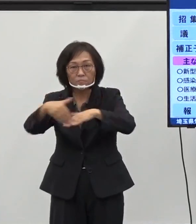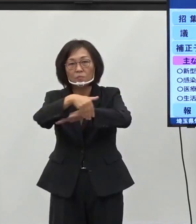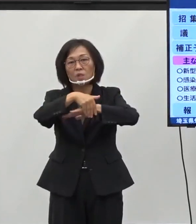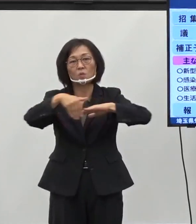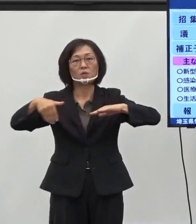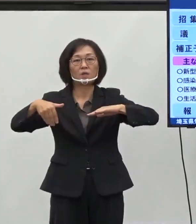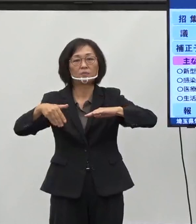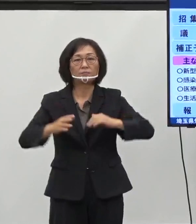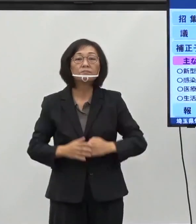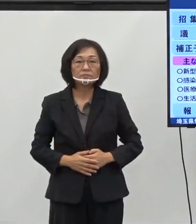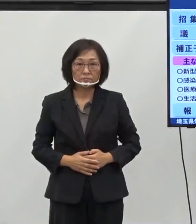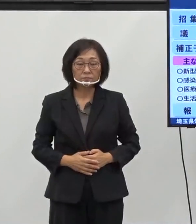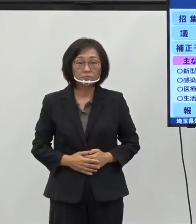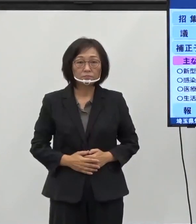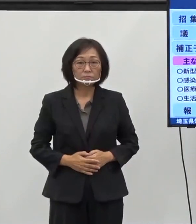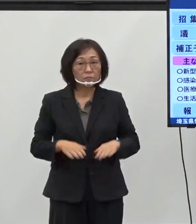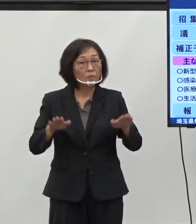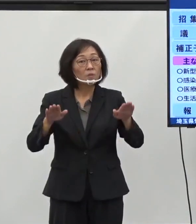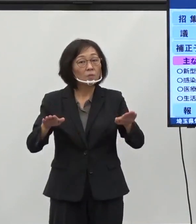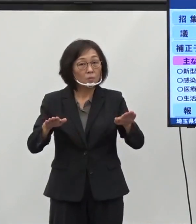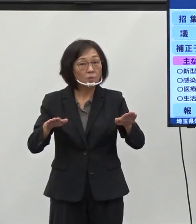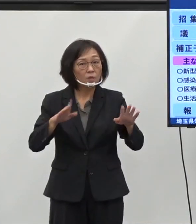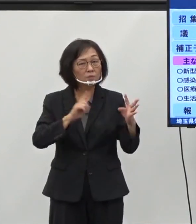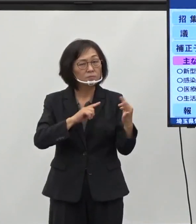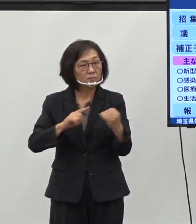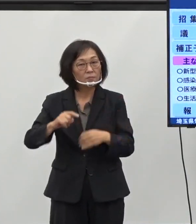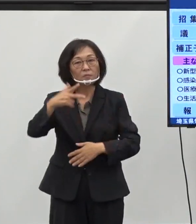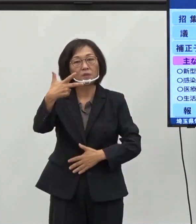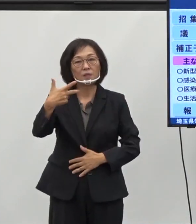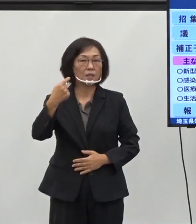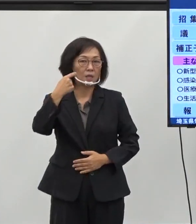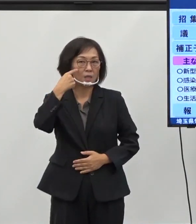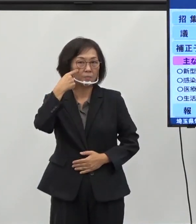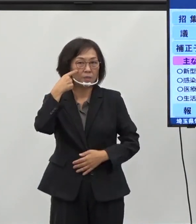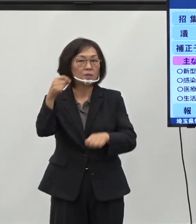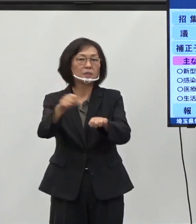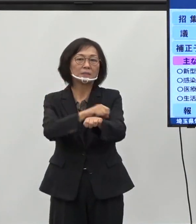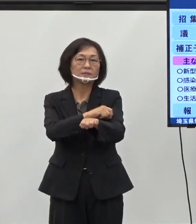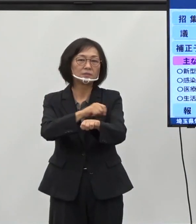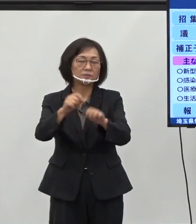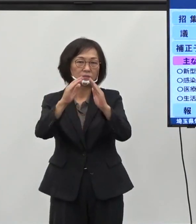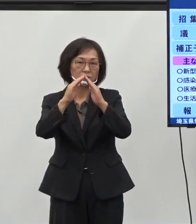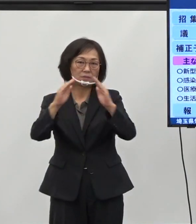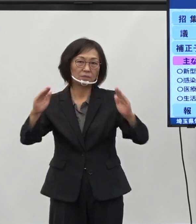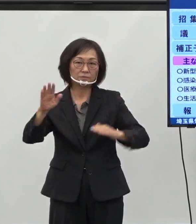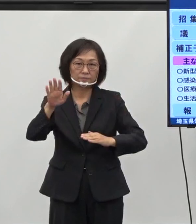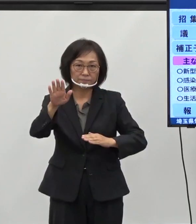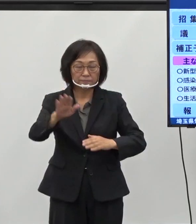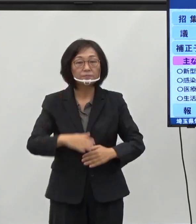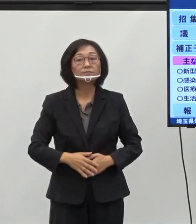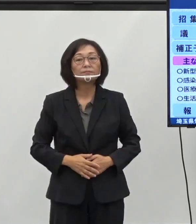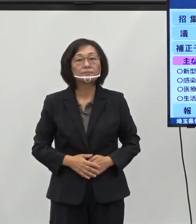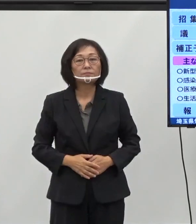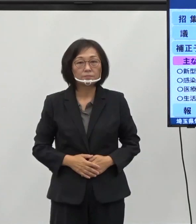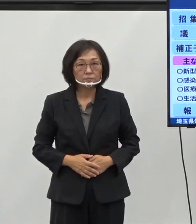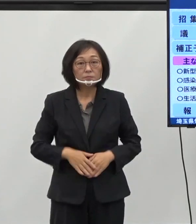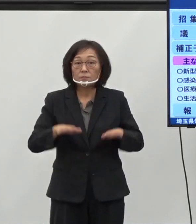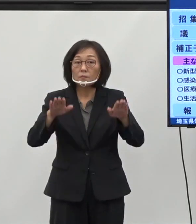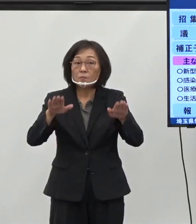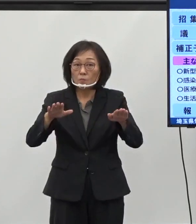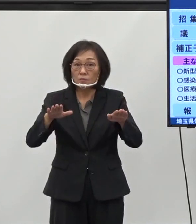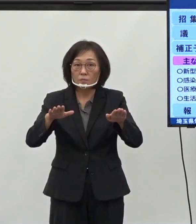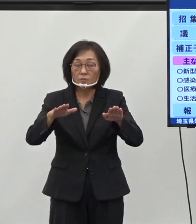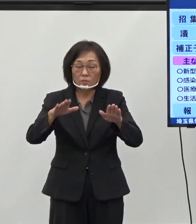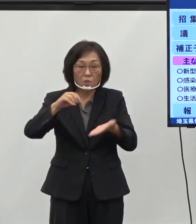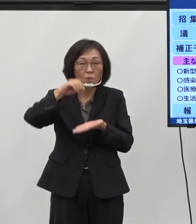。今年度7回目の臨時会となります。今臨時会に提案する議案